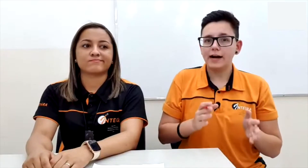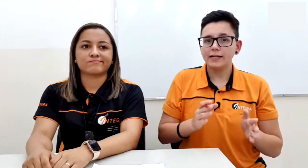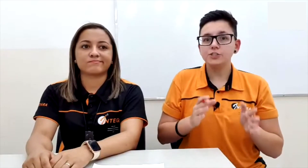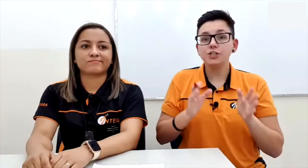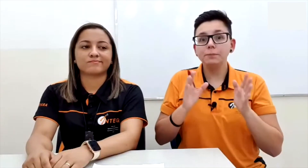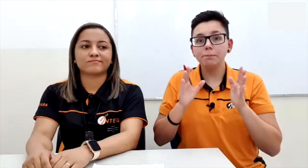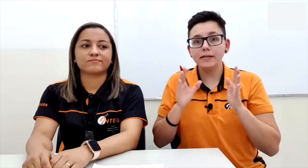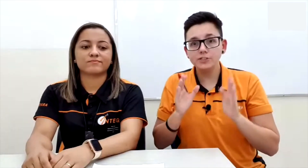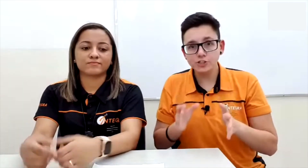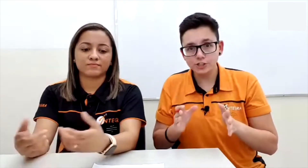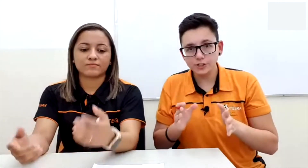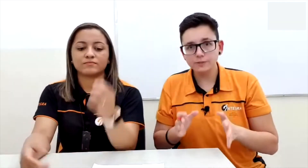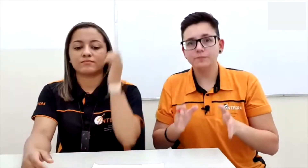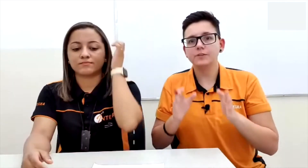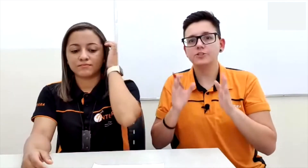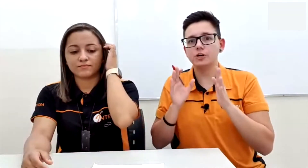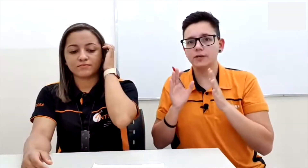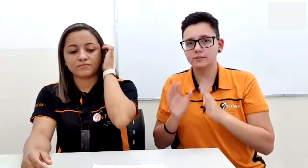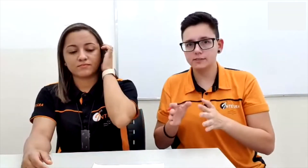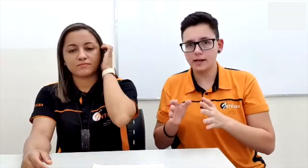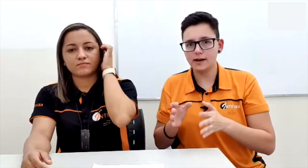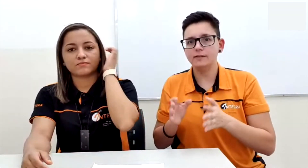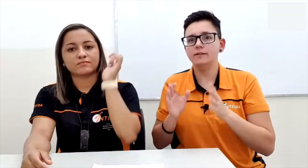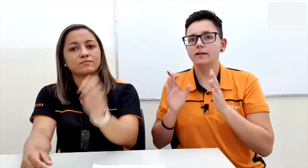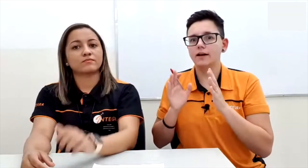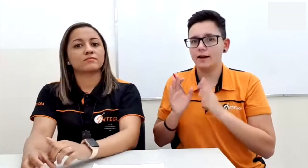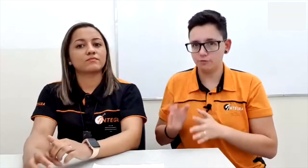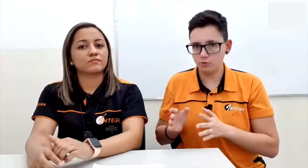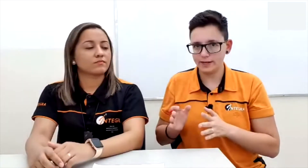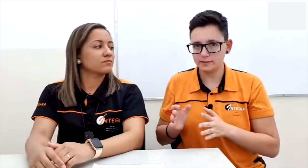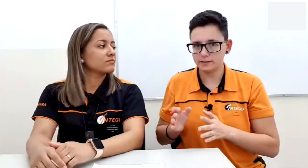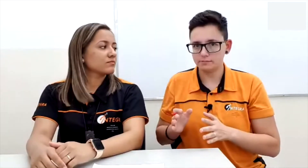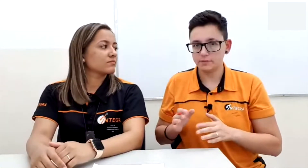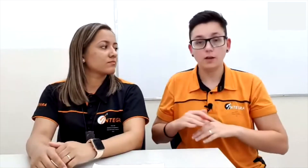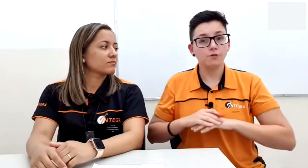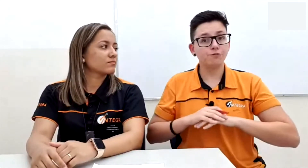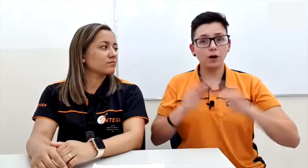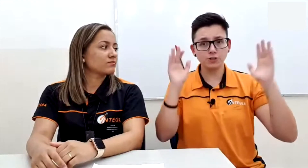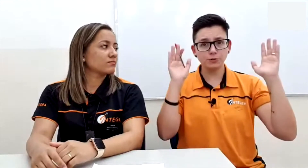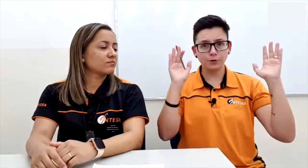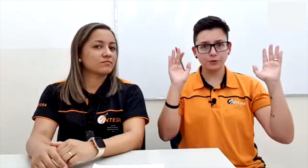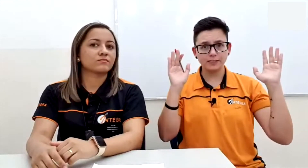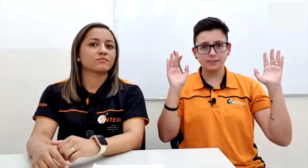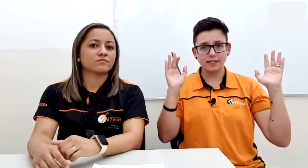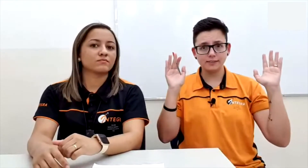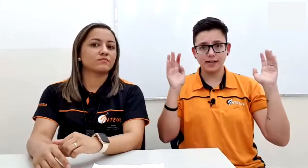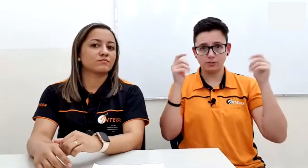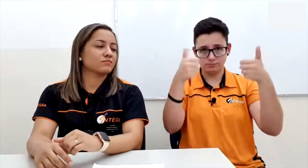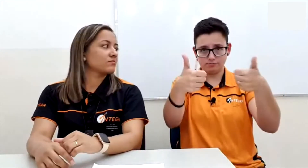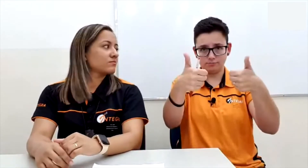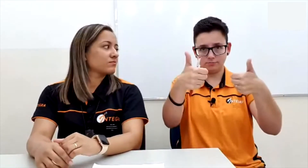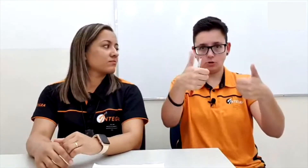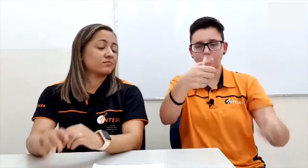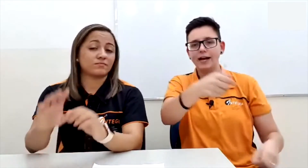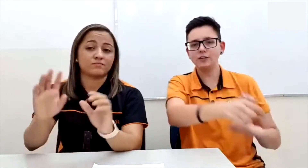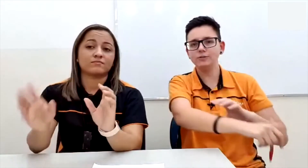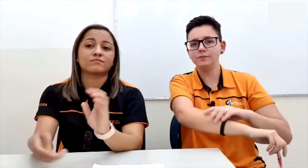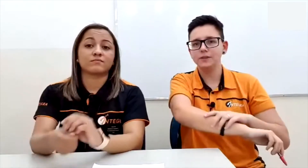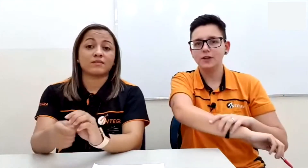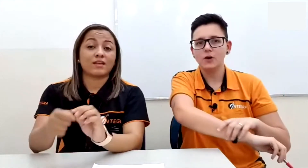Vai te impedir de alcançar a fluência. Foge do português sinalizado. Combinado?